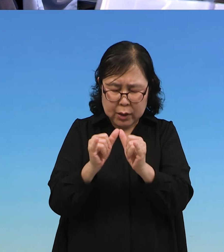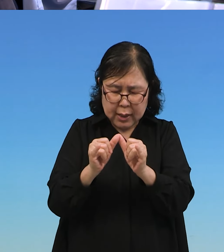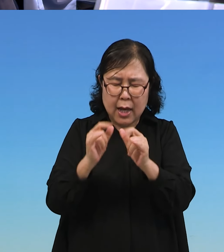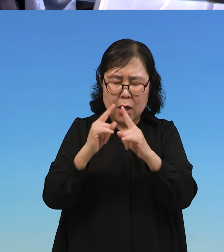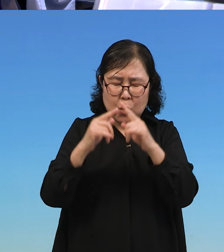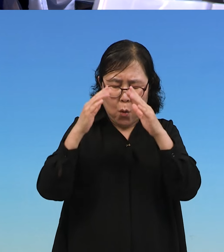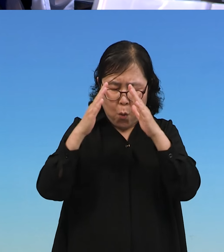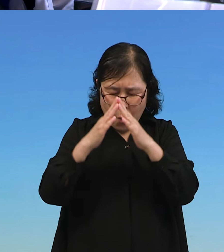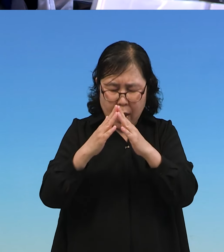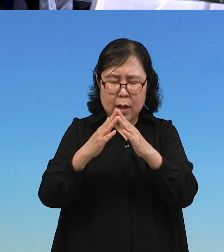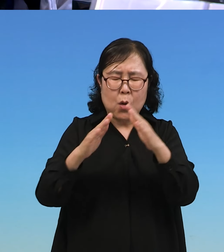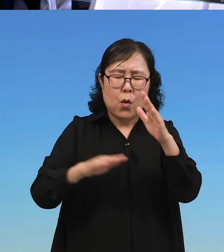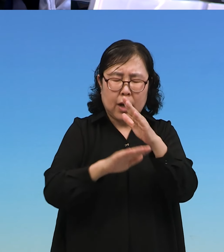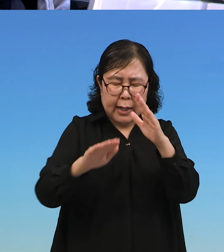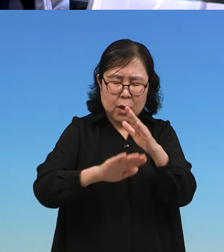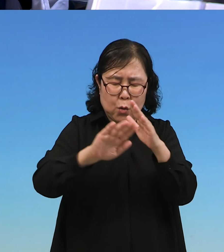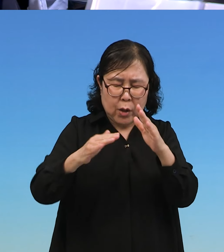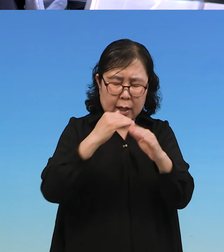살아계신 하나님,